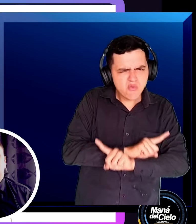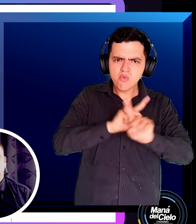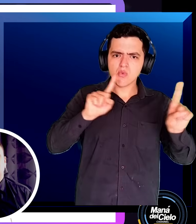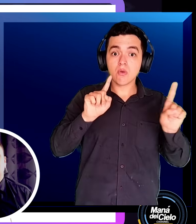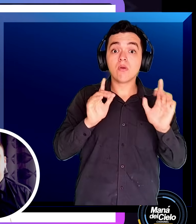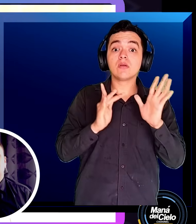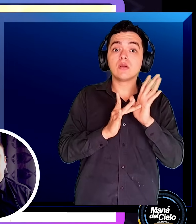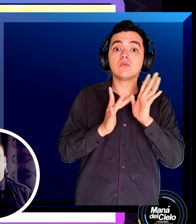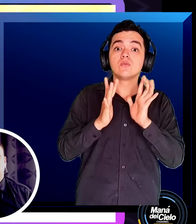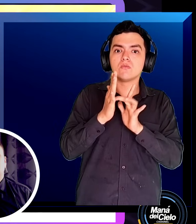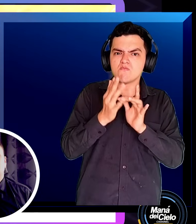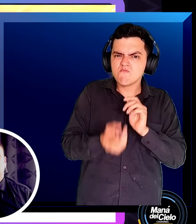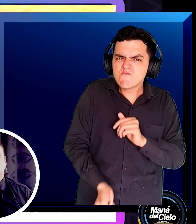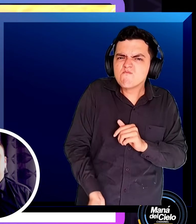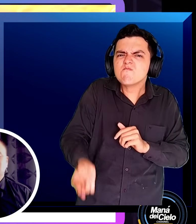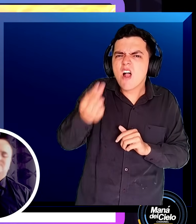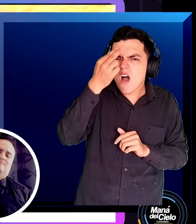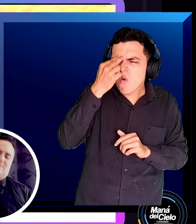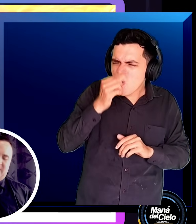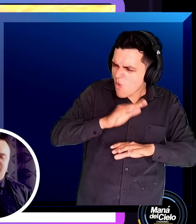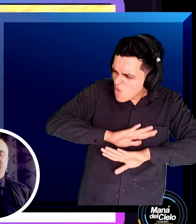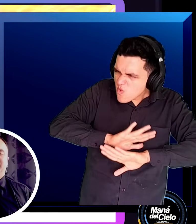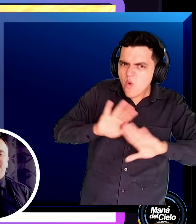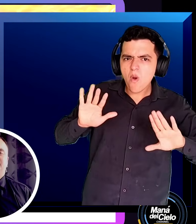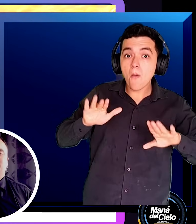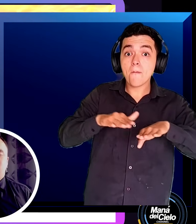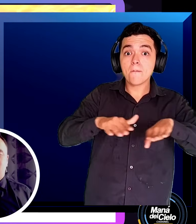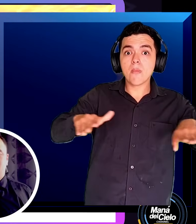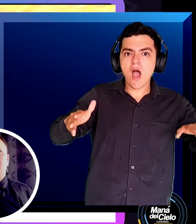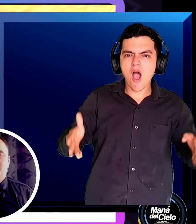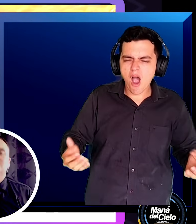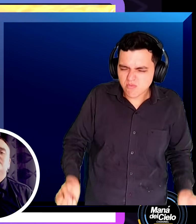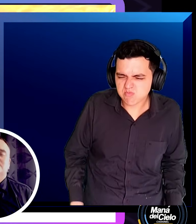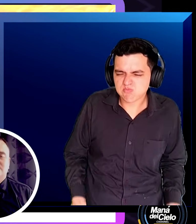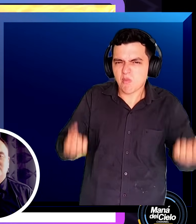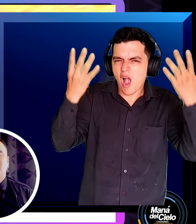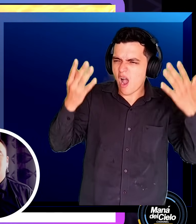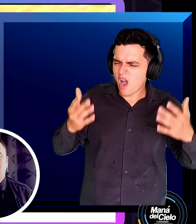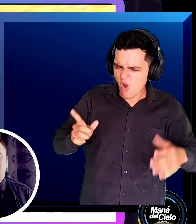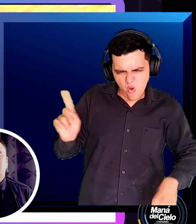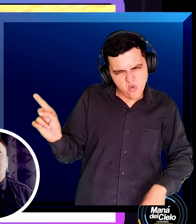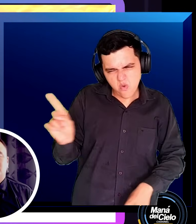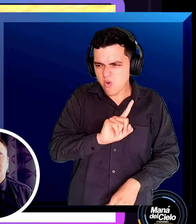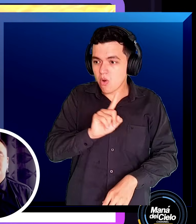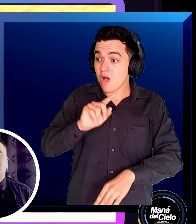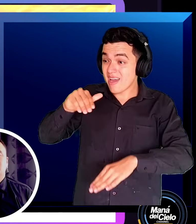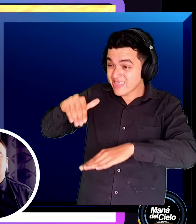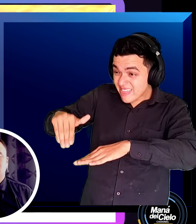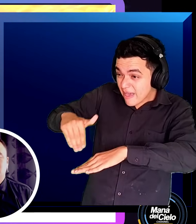que marque mi iglesia hasta que yo regrese por ella.